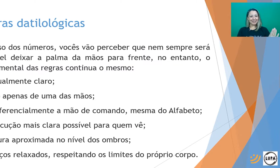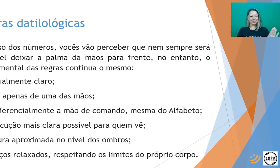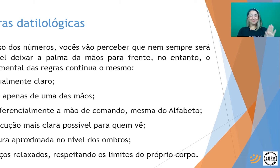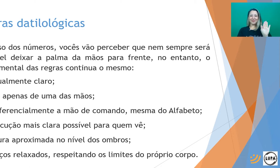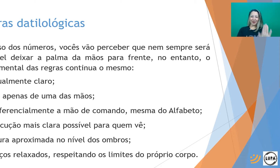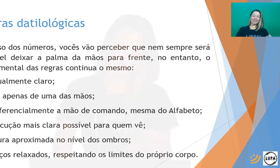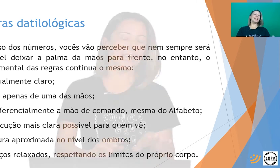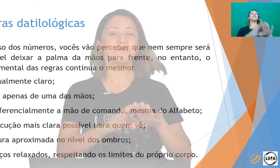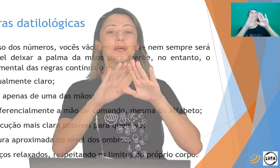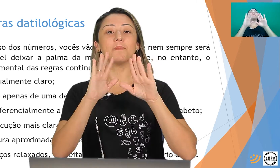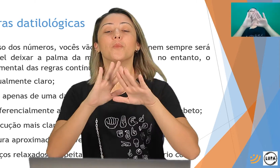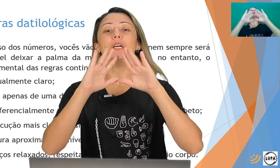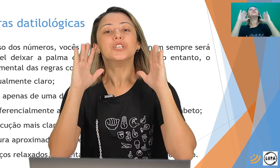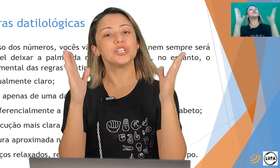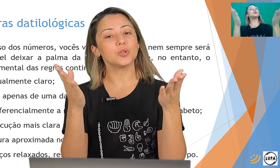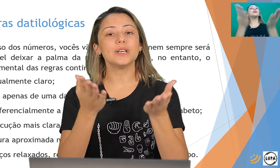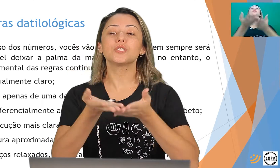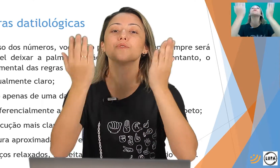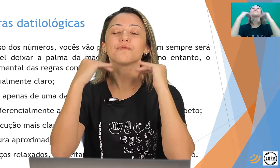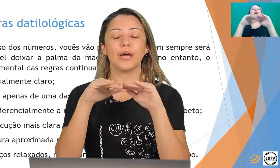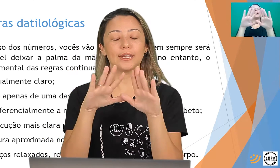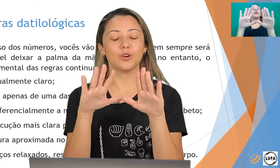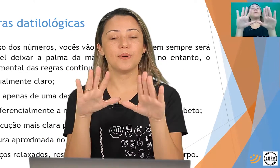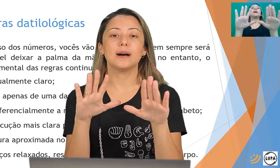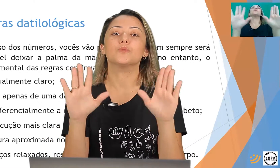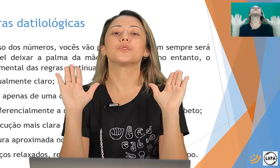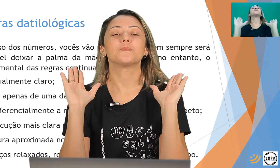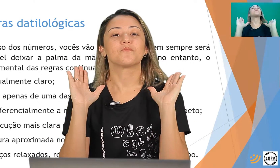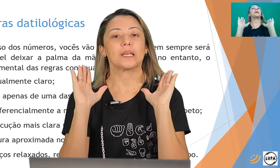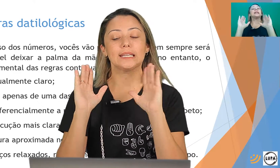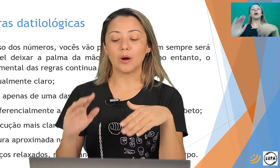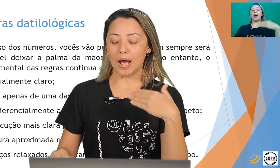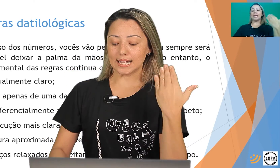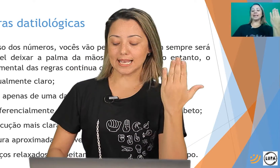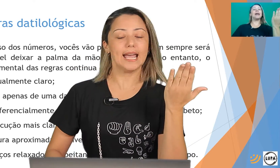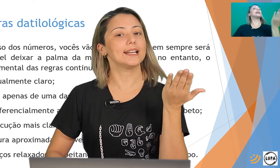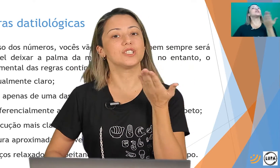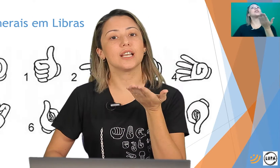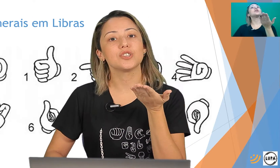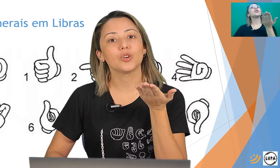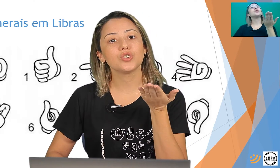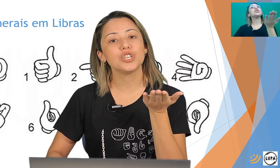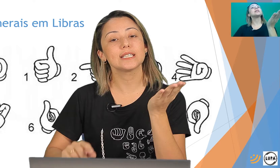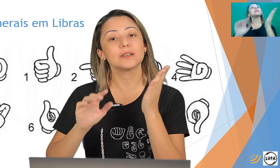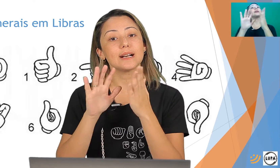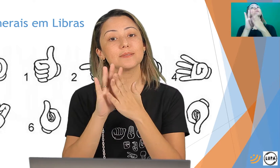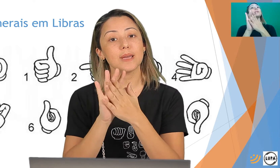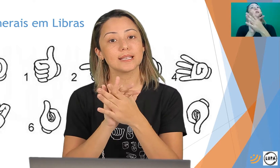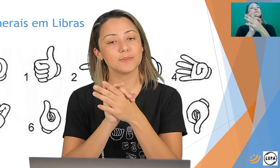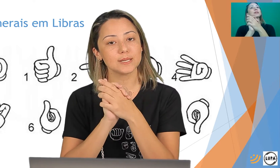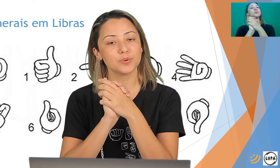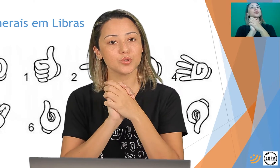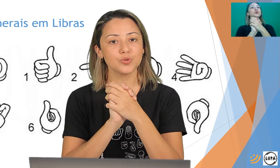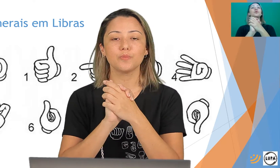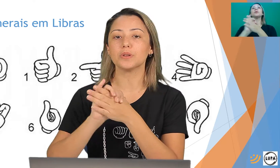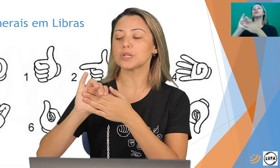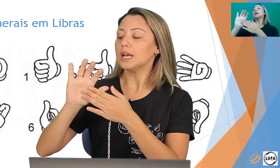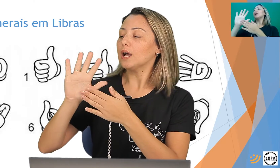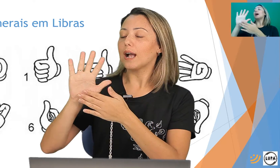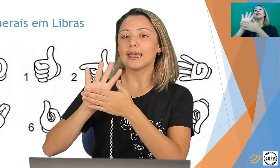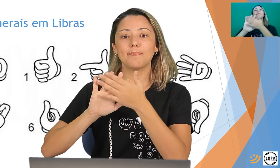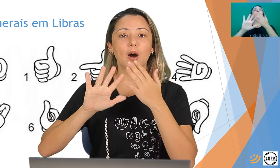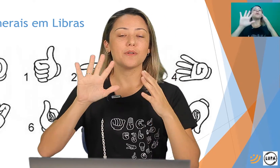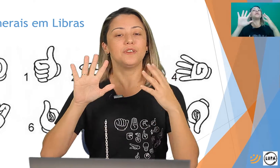fala mais isso, ok? Bom, dito isso, retomamos. Então, as regras de datilologia são as mesmas para os